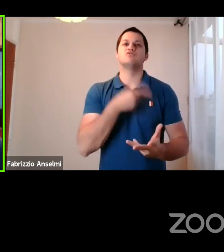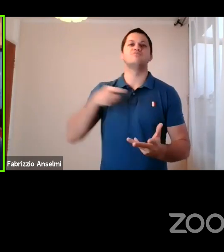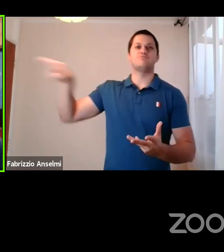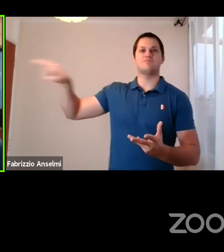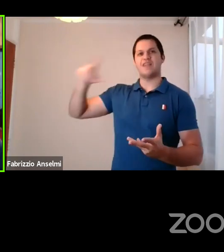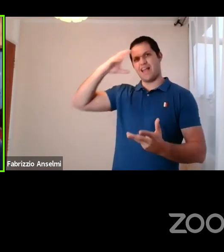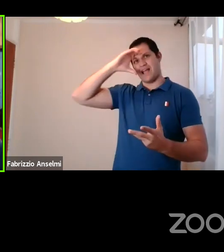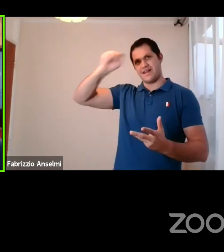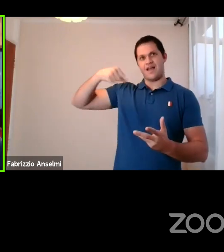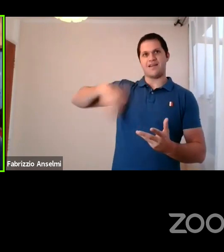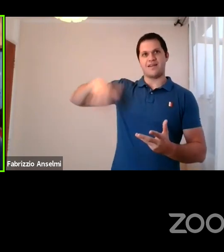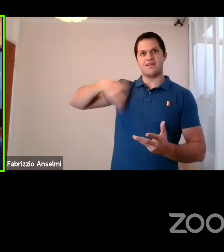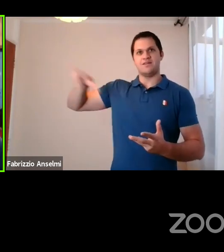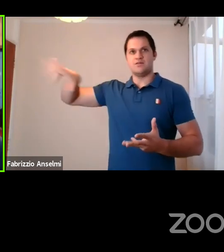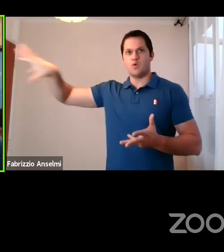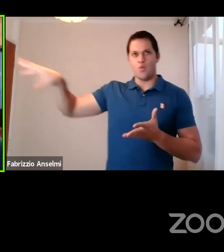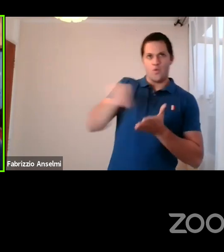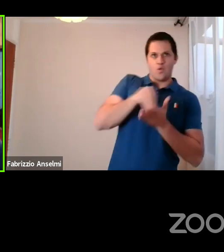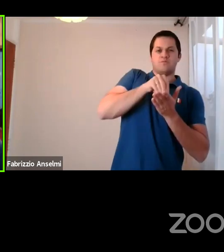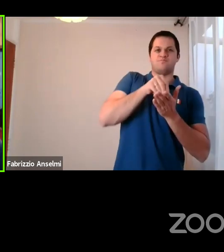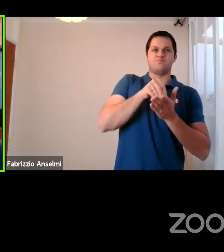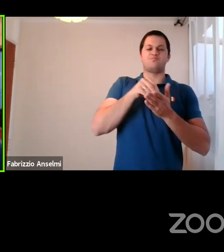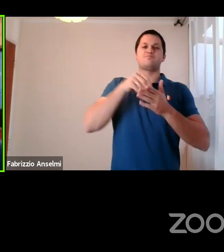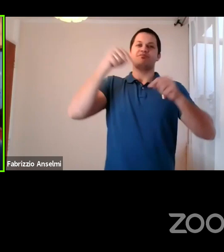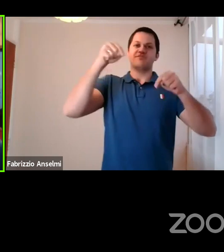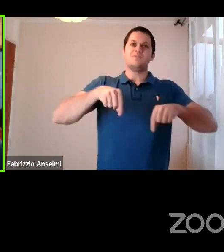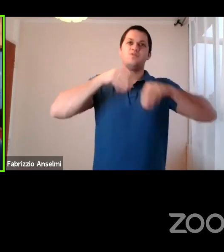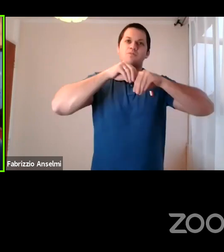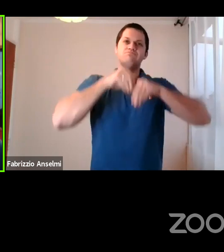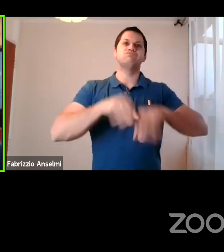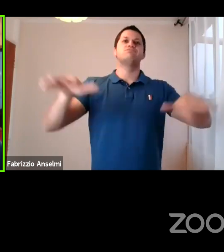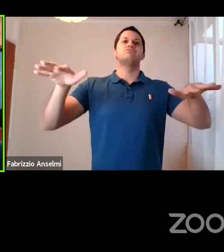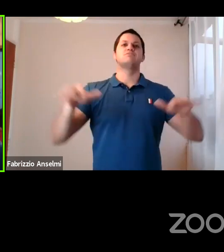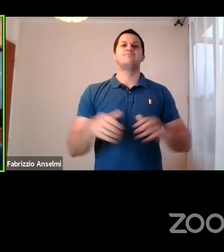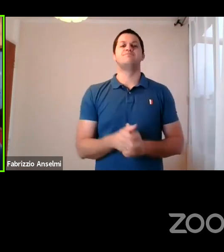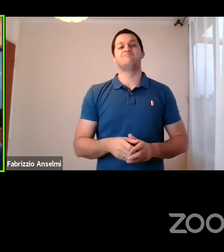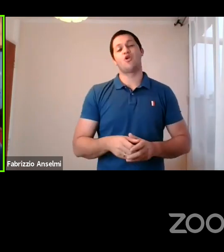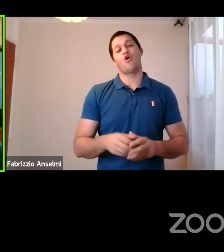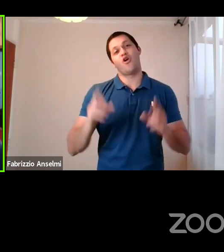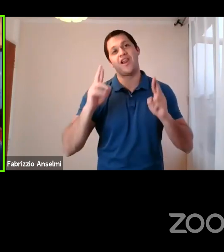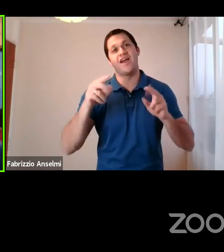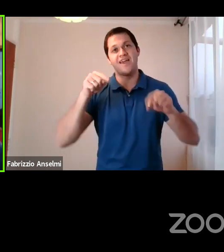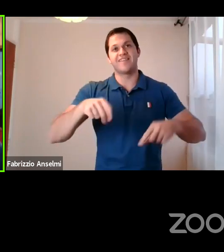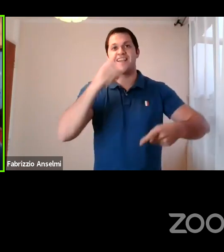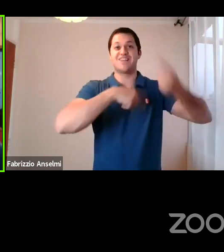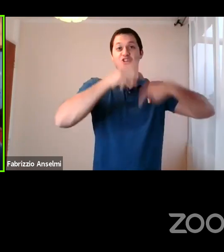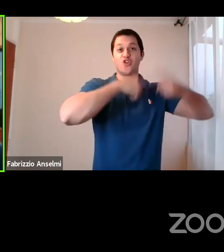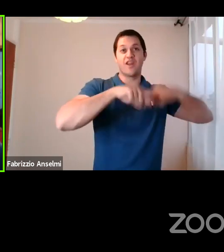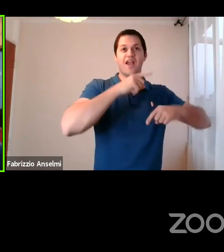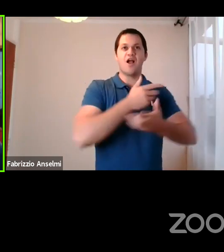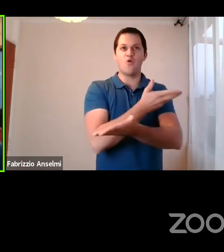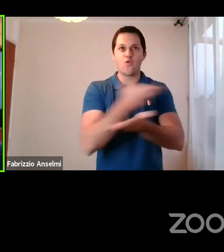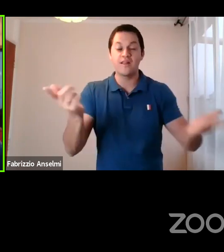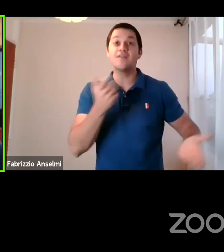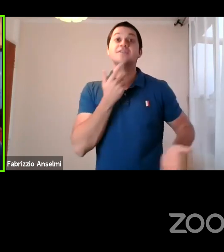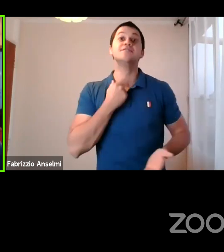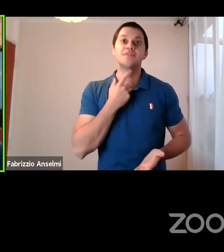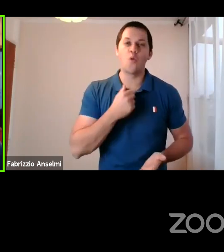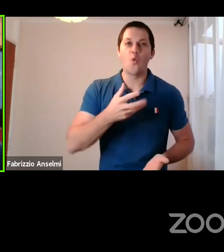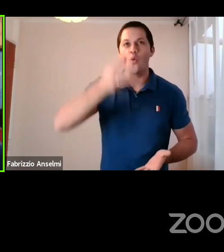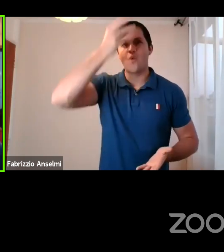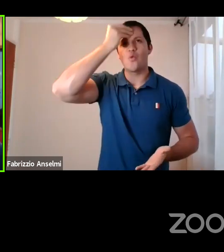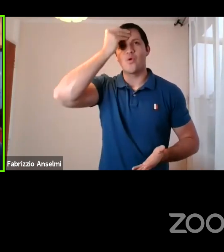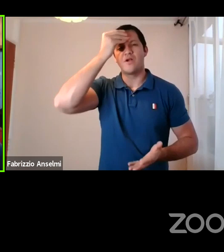¿ya? Espero que esta historia, insisto, preliminar, haya sido entretenida, de su agrado, ¿cierto? Y